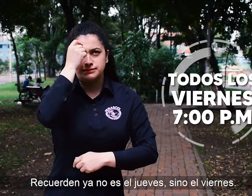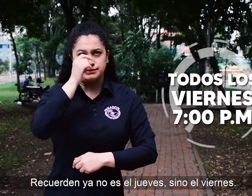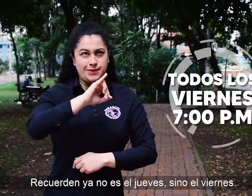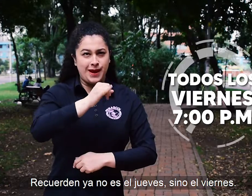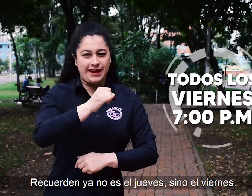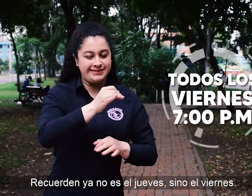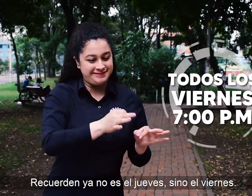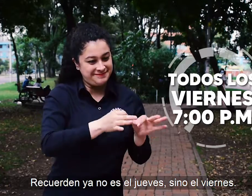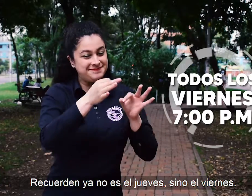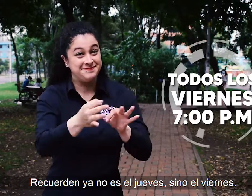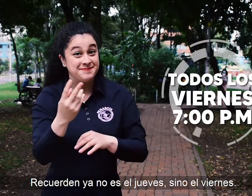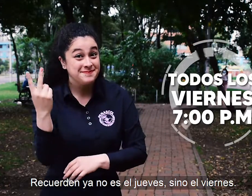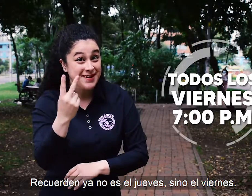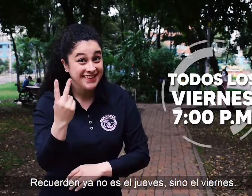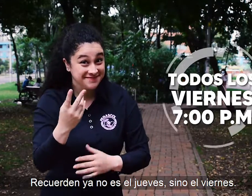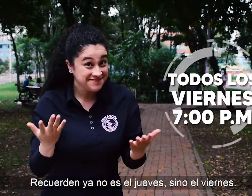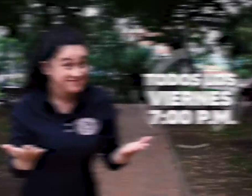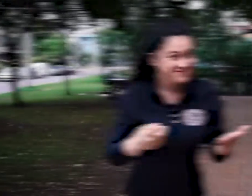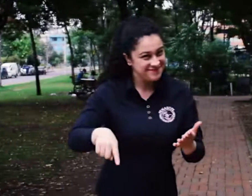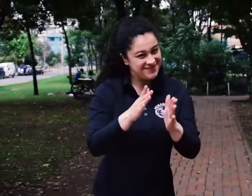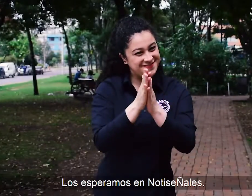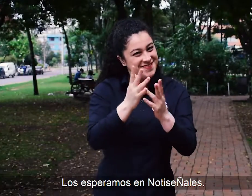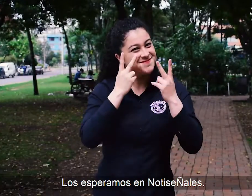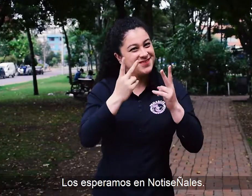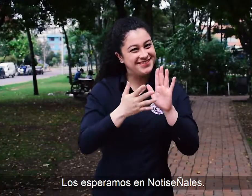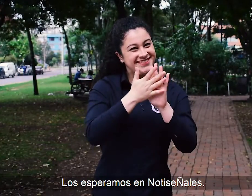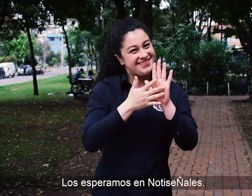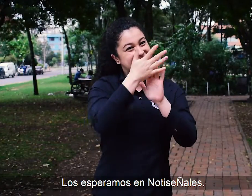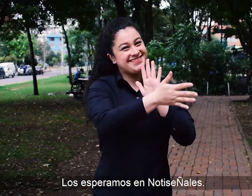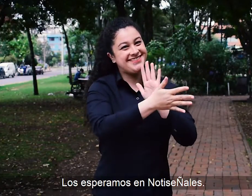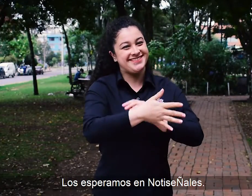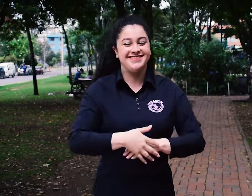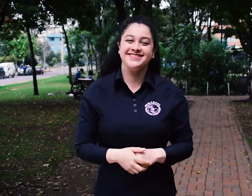Recuerden, ya no es el jueves, sino el viernes. Los esperamos en Noticeñales.